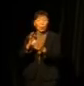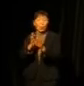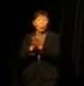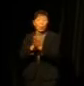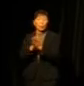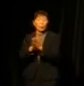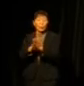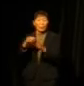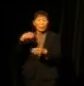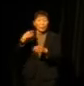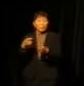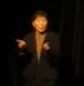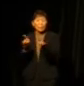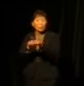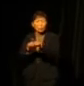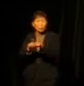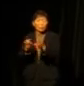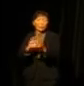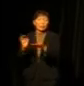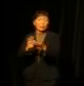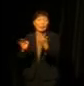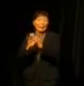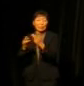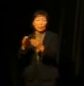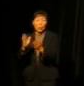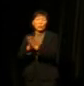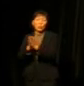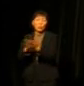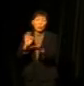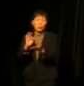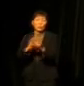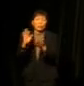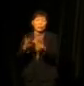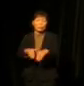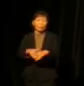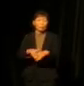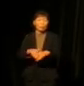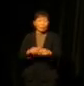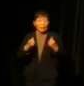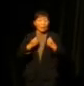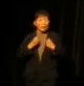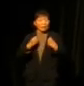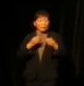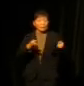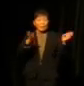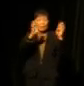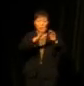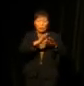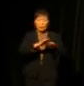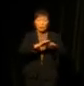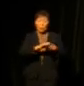ね、使いました。あと体育館にいる学校、原町一中は体育館の東の校庭に15の仮設トイレ